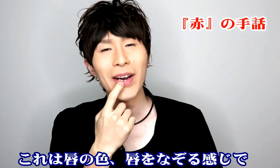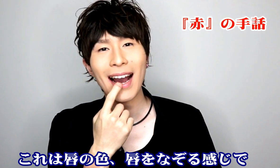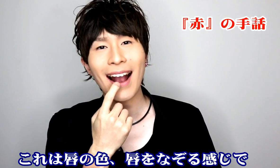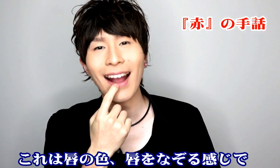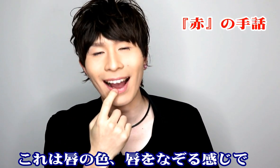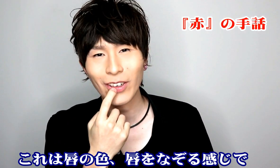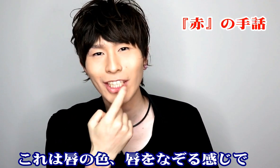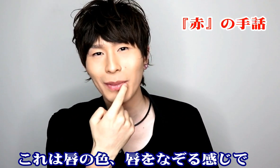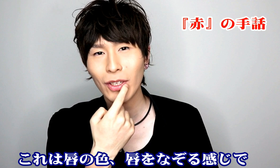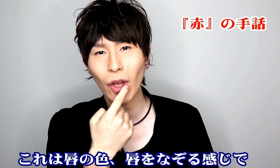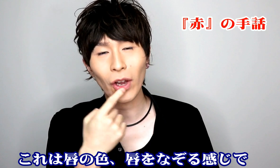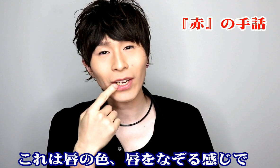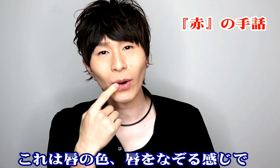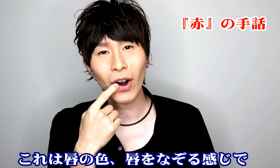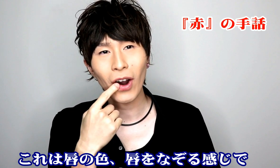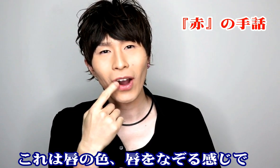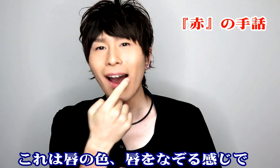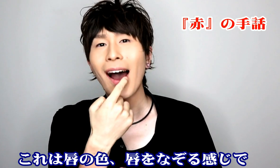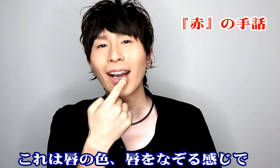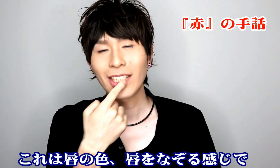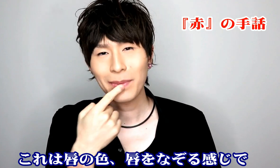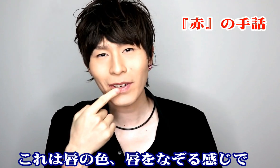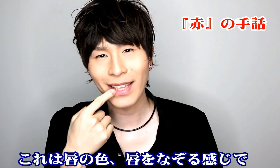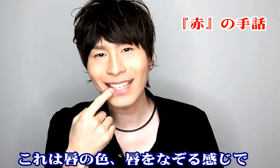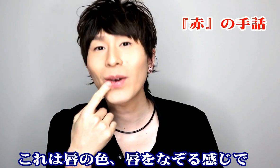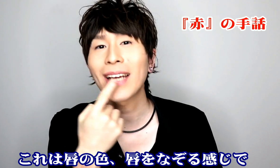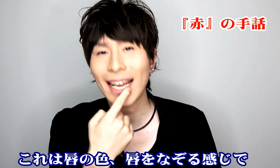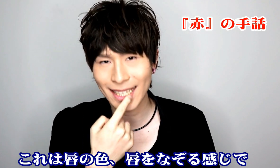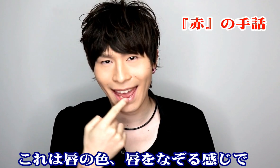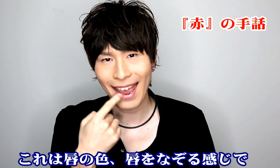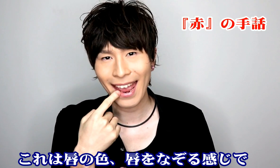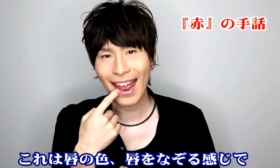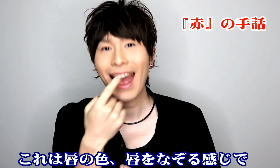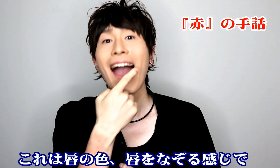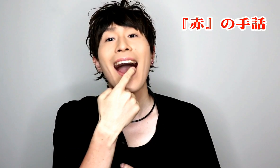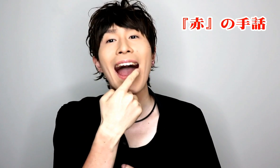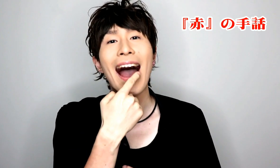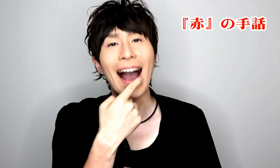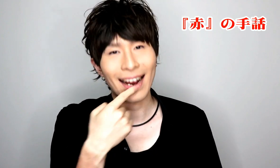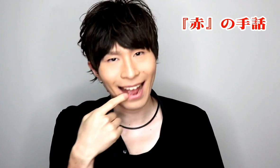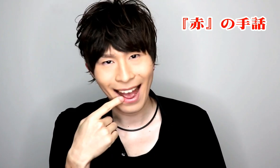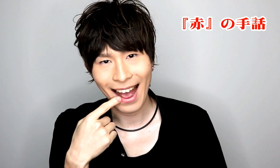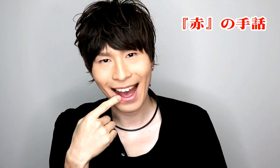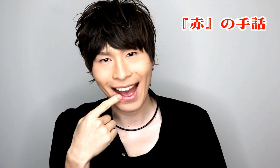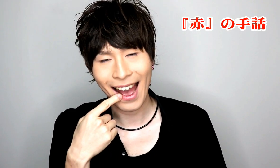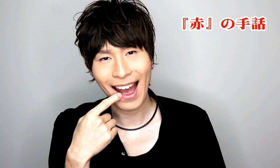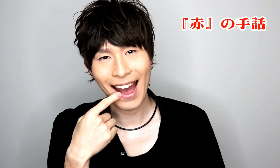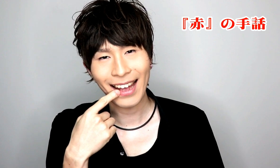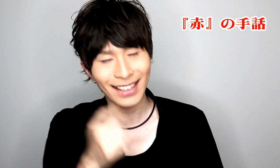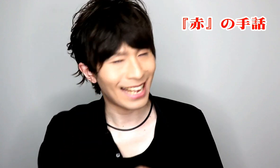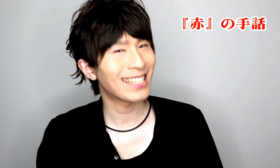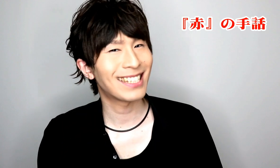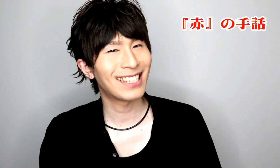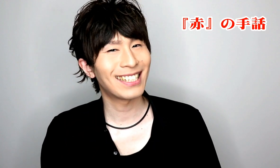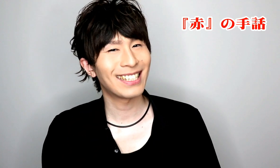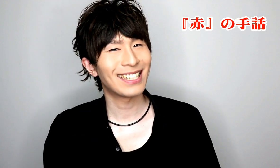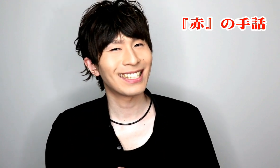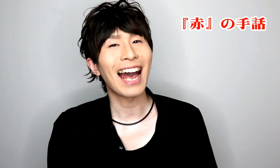赤、唇の色を唇をなぞる感じで赤です。は